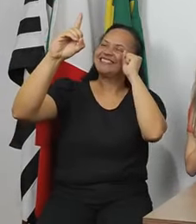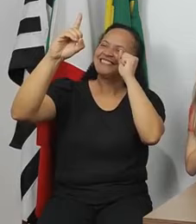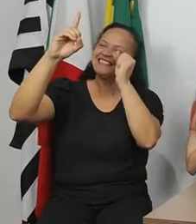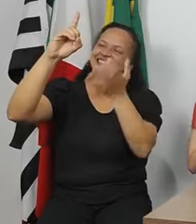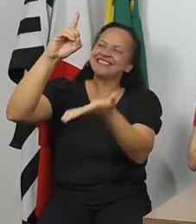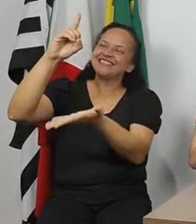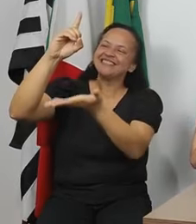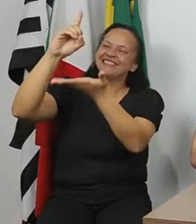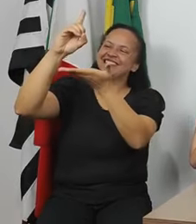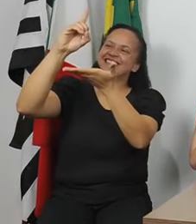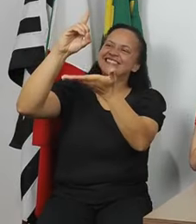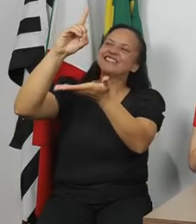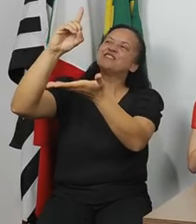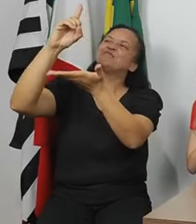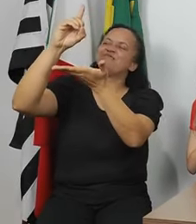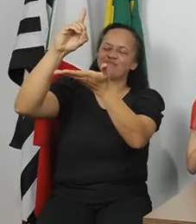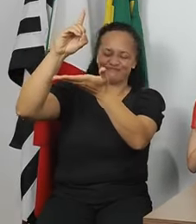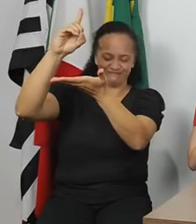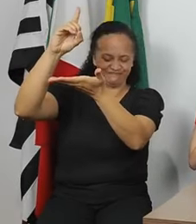Poderoso